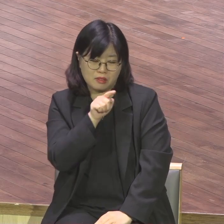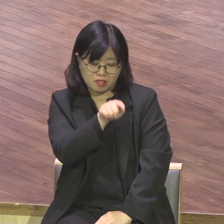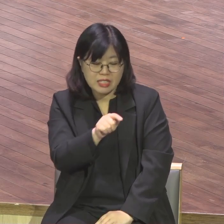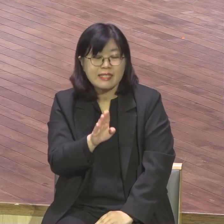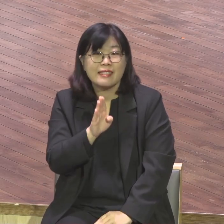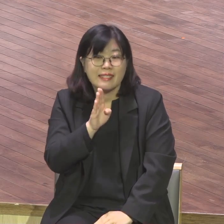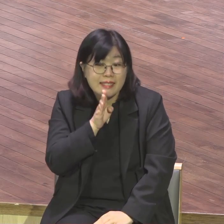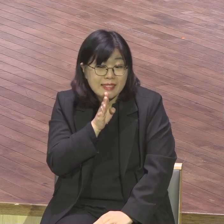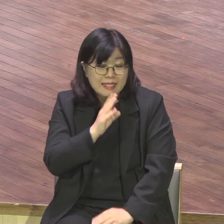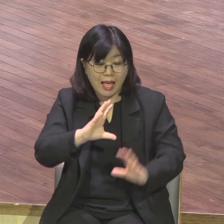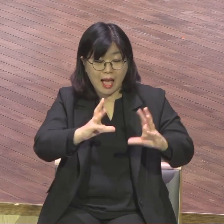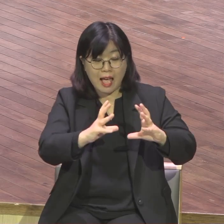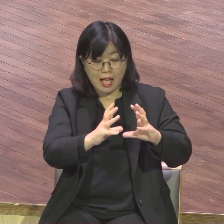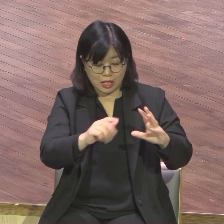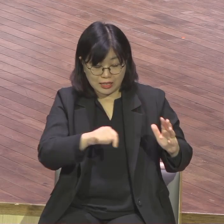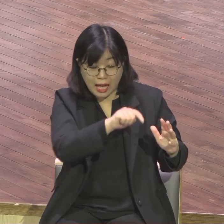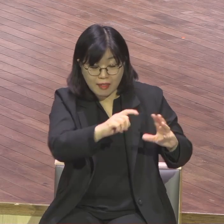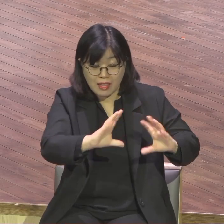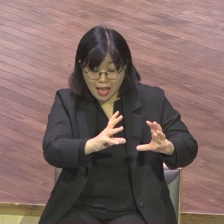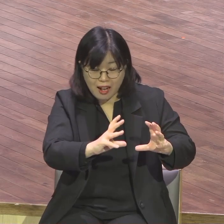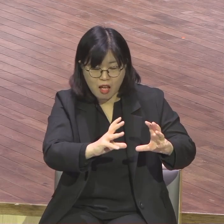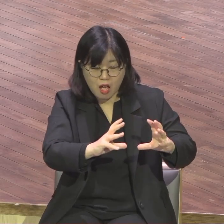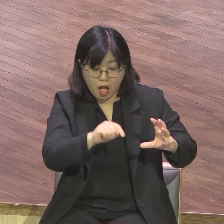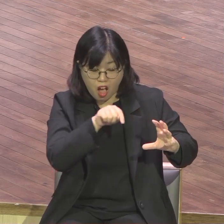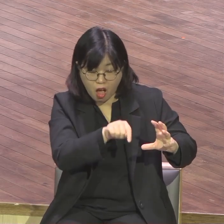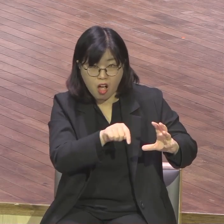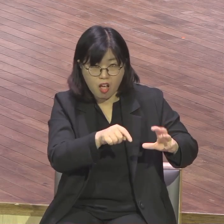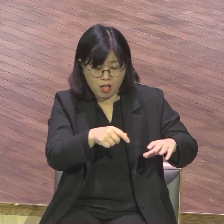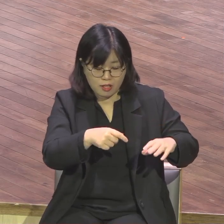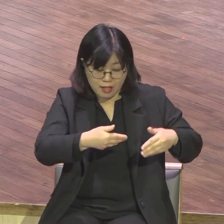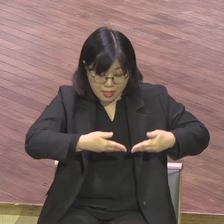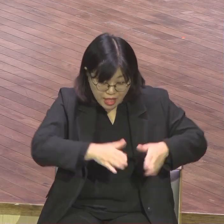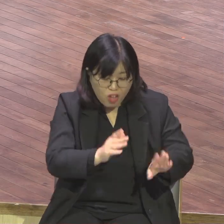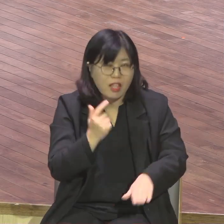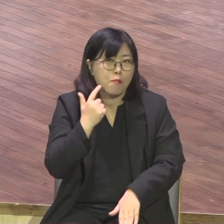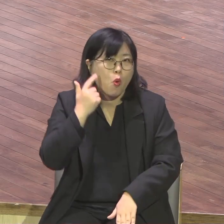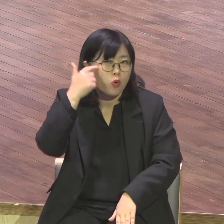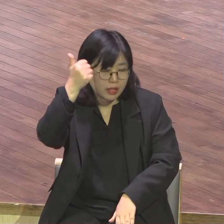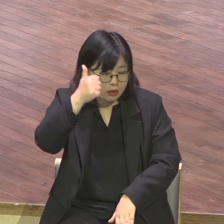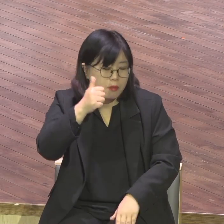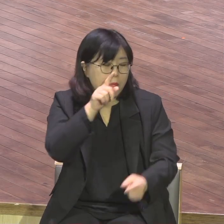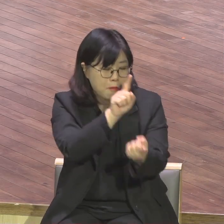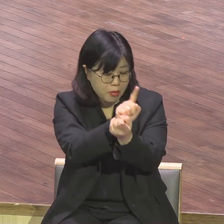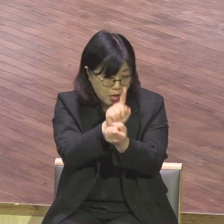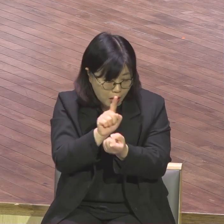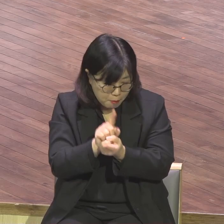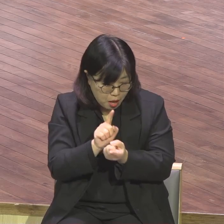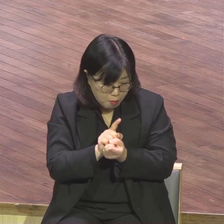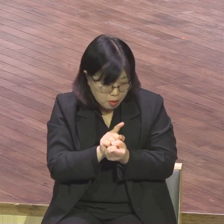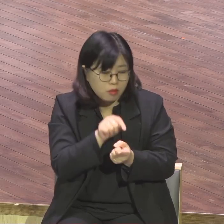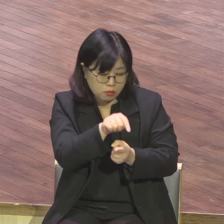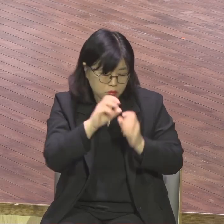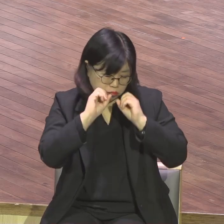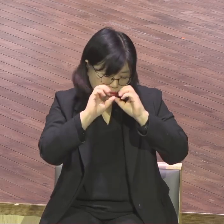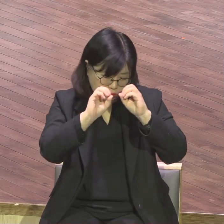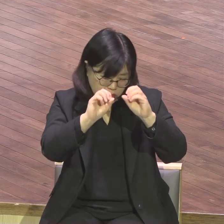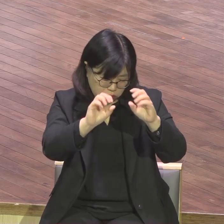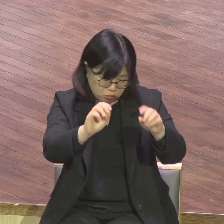제가 이번 전도 캠프를 통해서 동행했던 우리 선교위원장 김순용